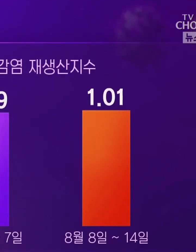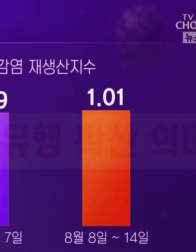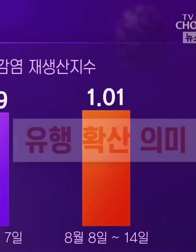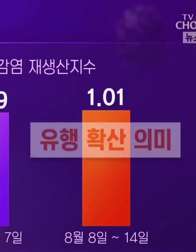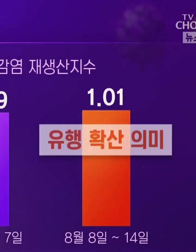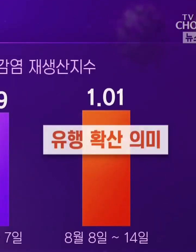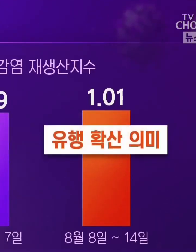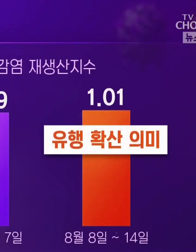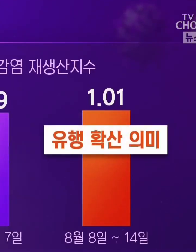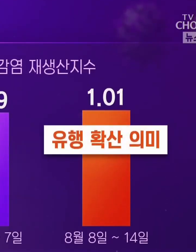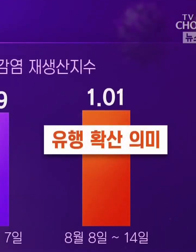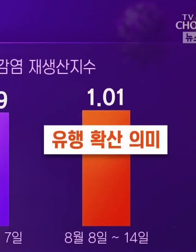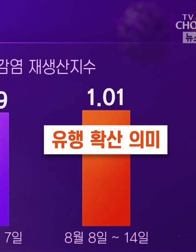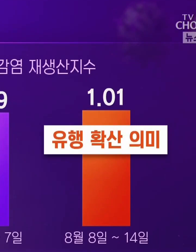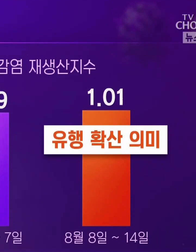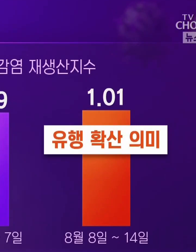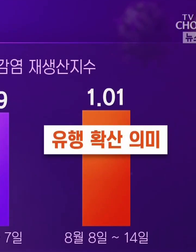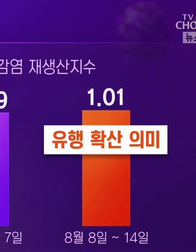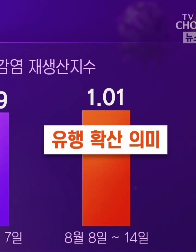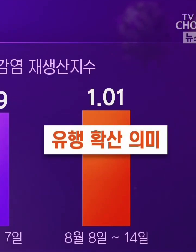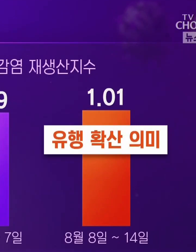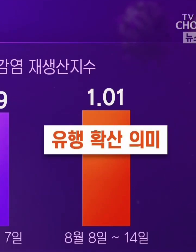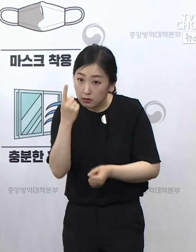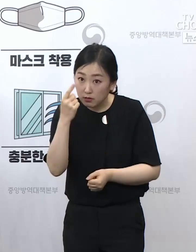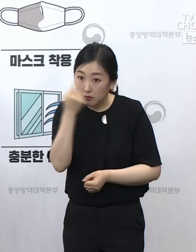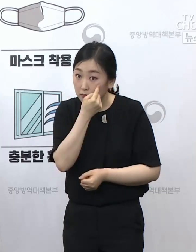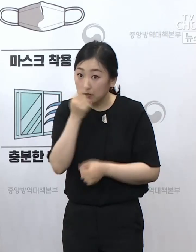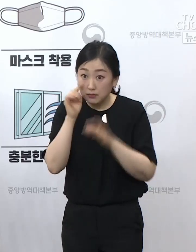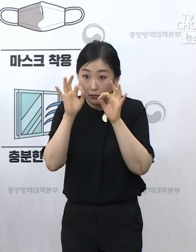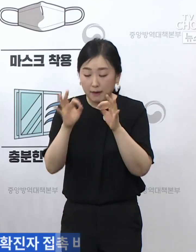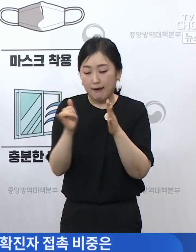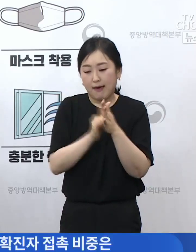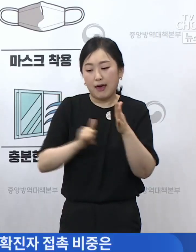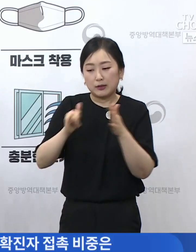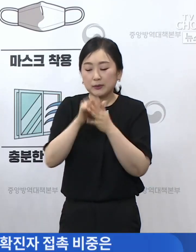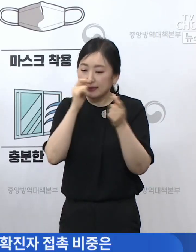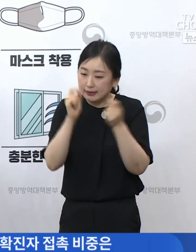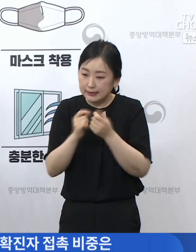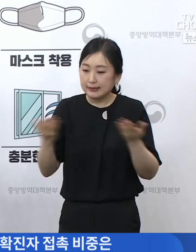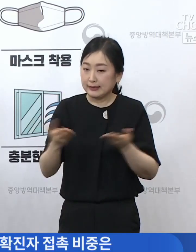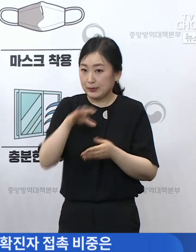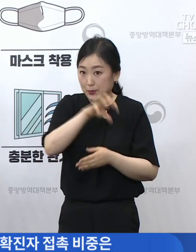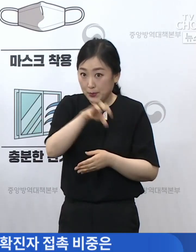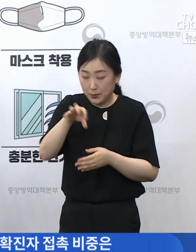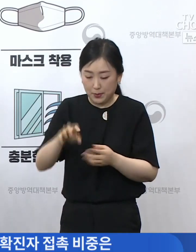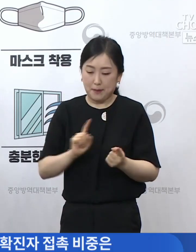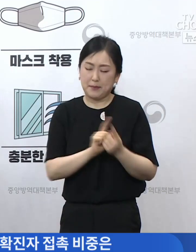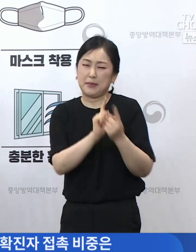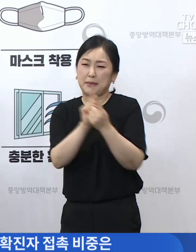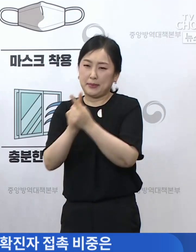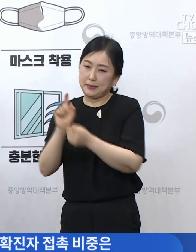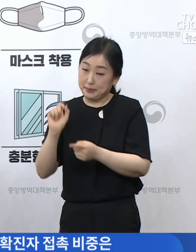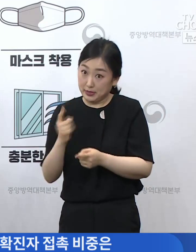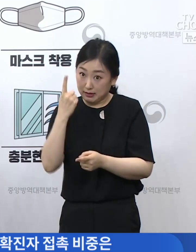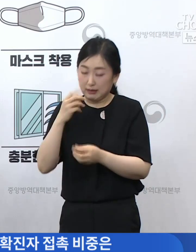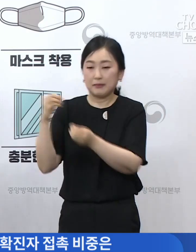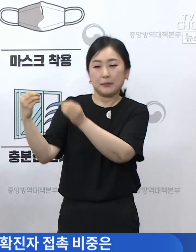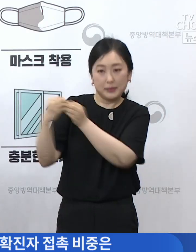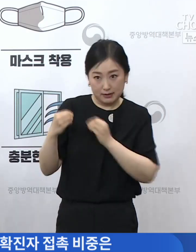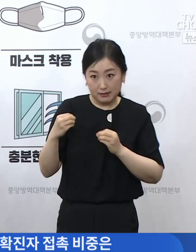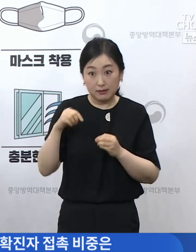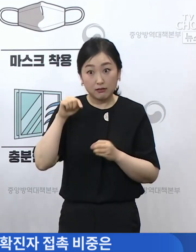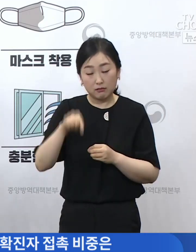지수도 유행 확산 기준인 1을 넘었습니다. 가족, 지인, 직장 등 접촉 감염으로 인한 확진자 접촉